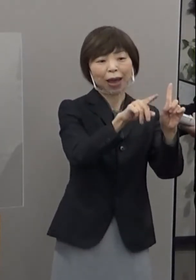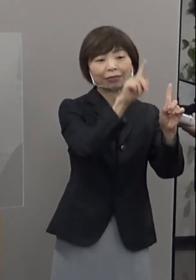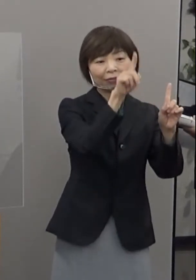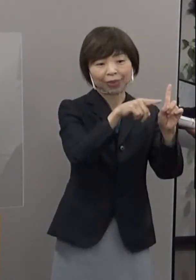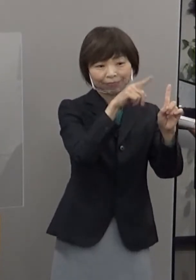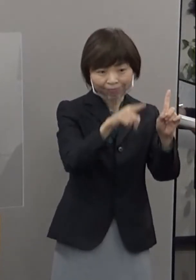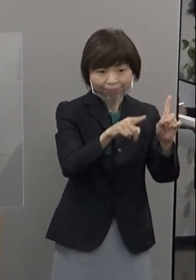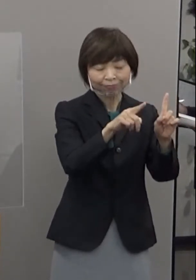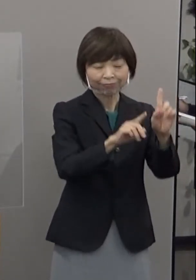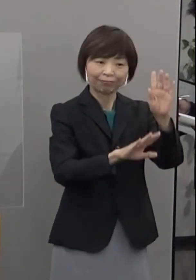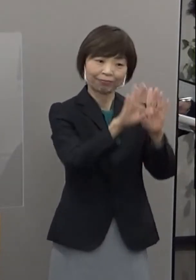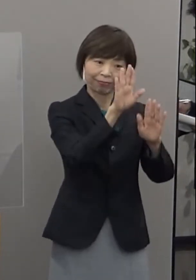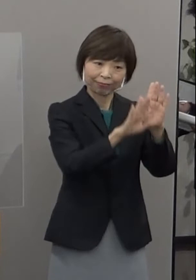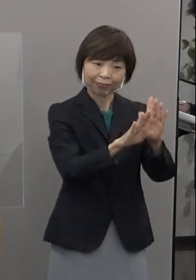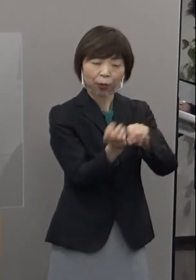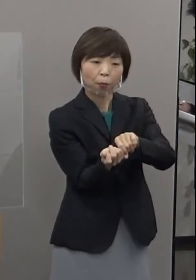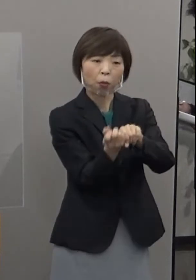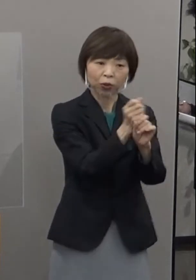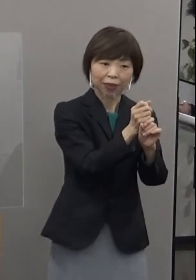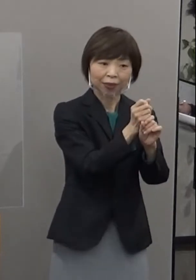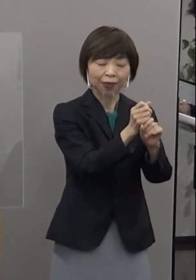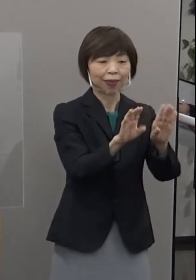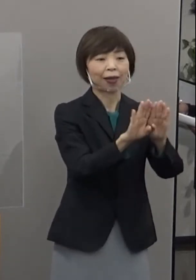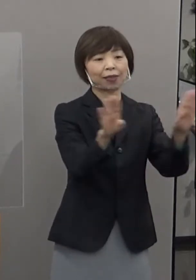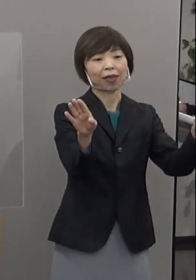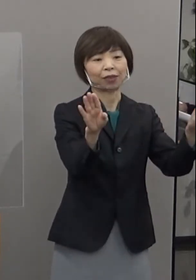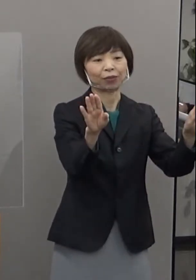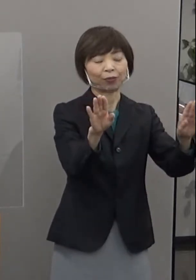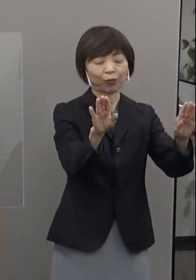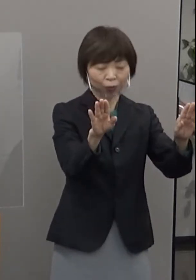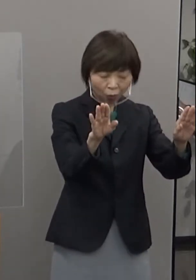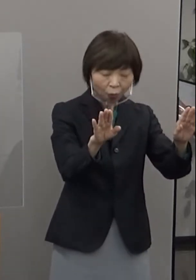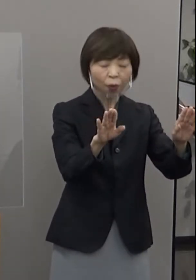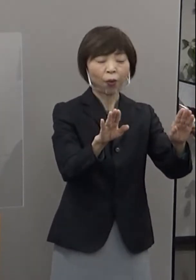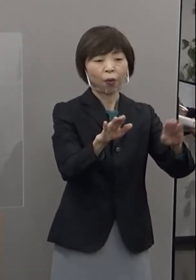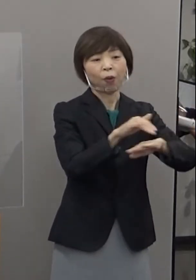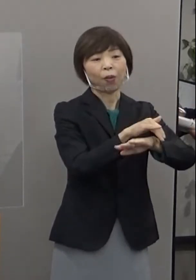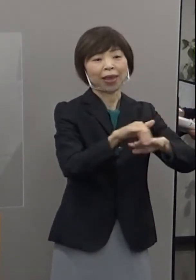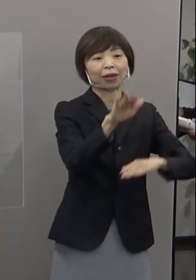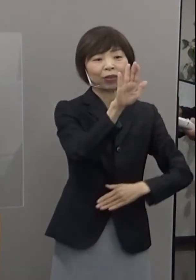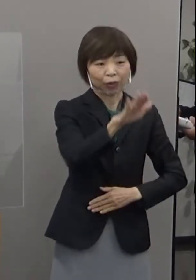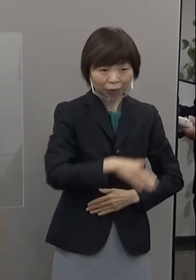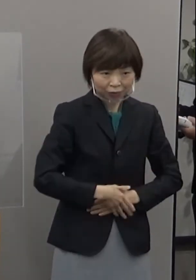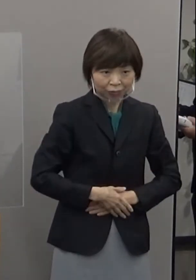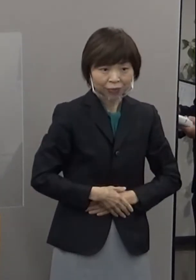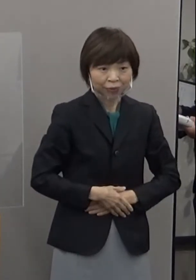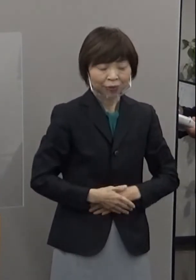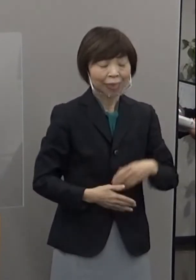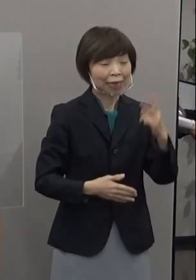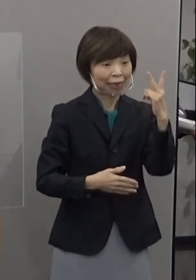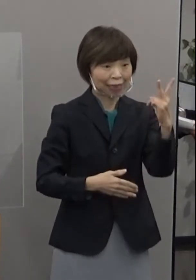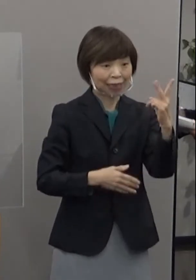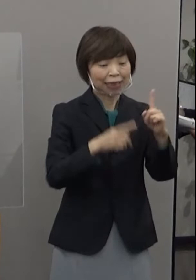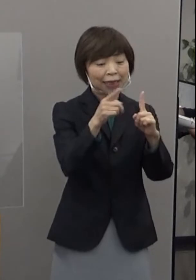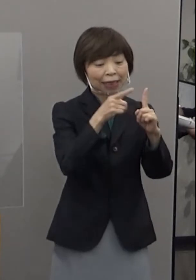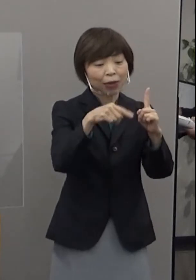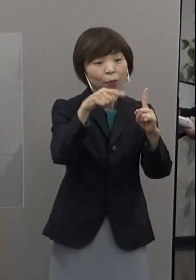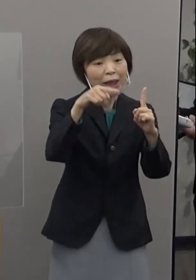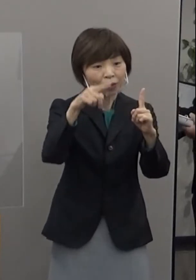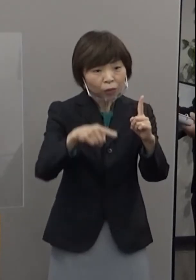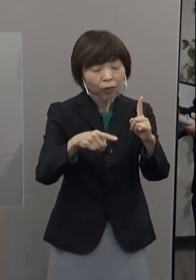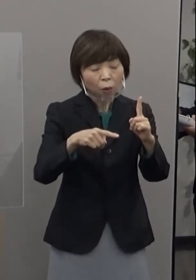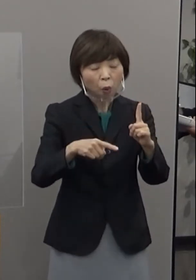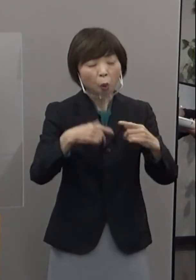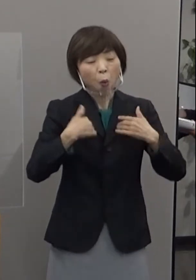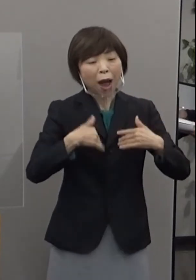に戻し、開催をいたしますともので、2キロメートルのパン